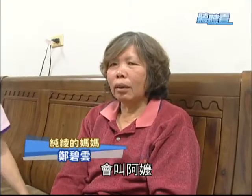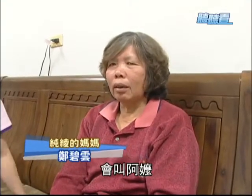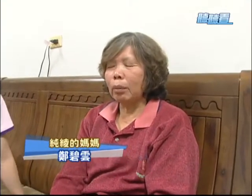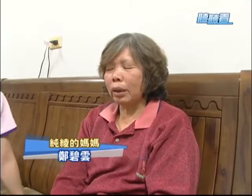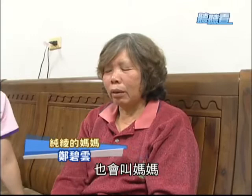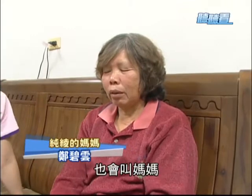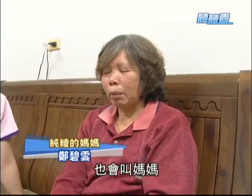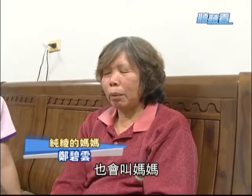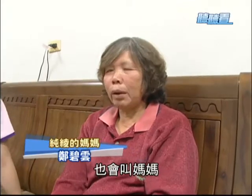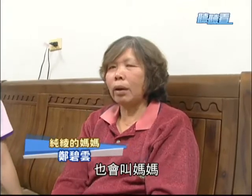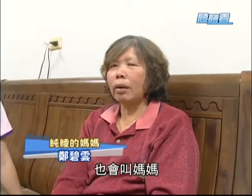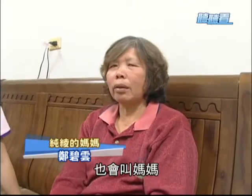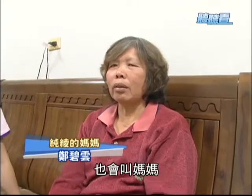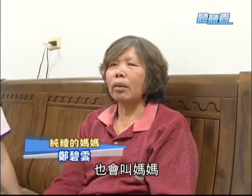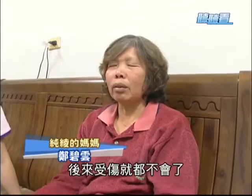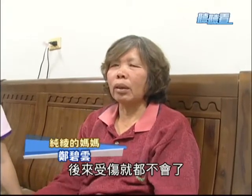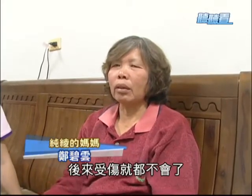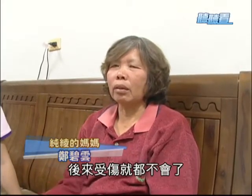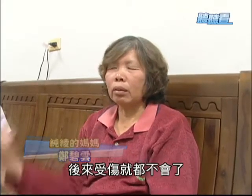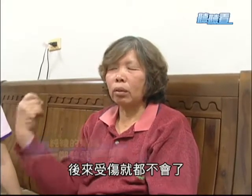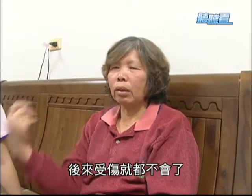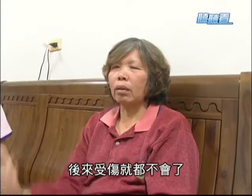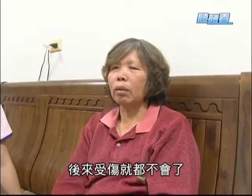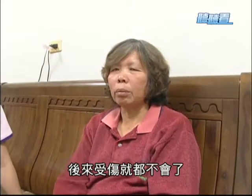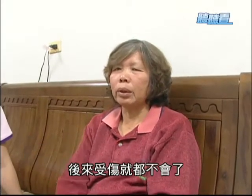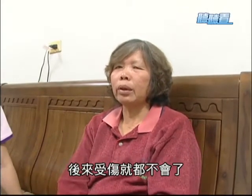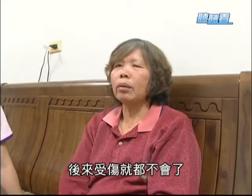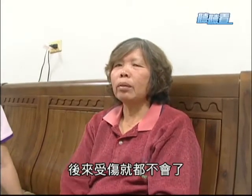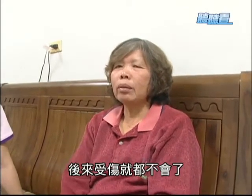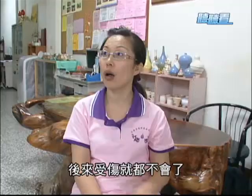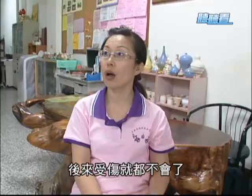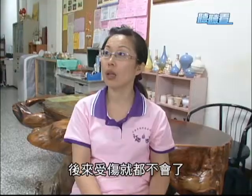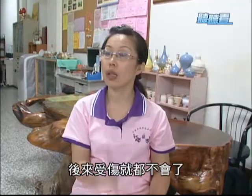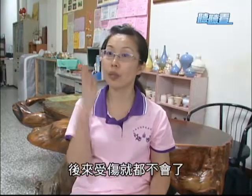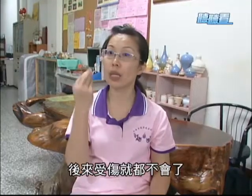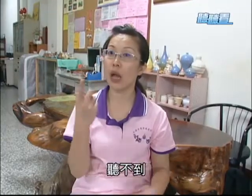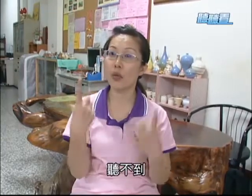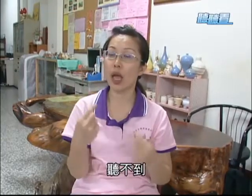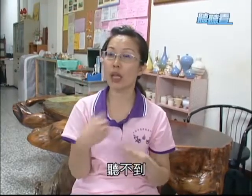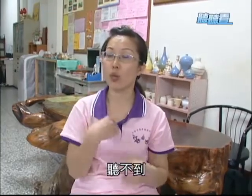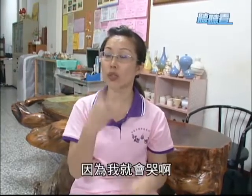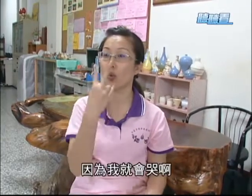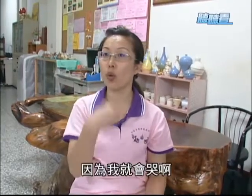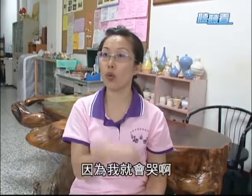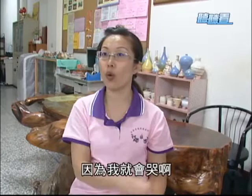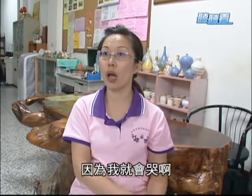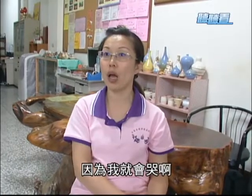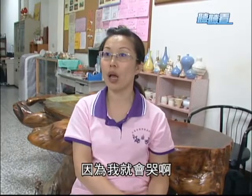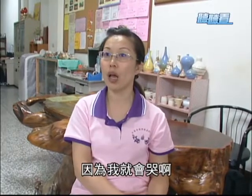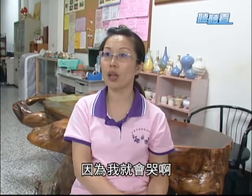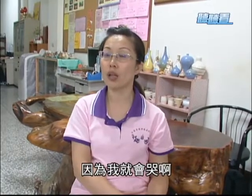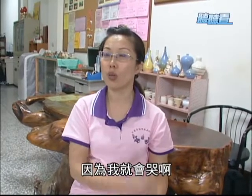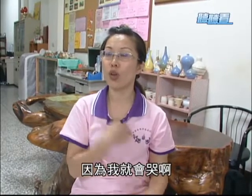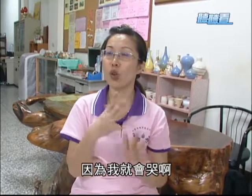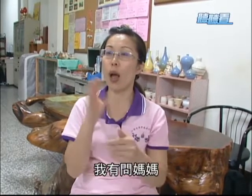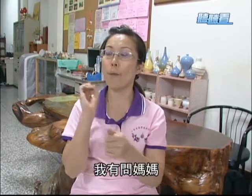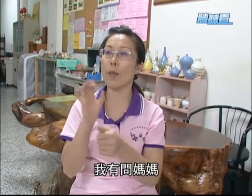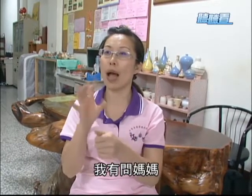阿妈也要叫妈妈，阿双过来的，受伤的都不要。 听不到嘞，我叫我父啊，我叫我妈妈，妈